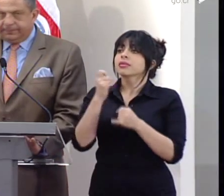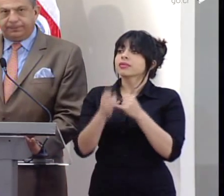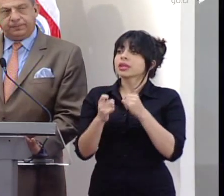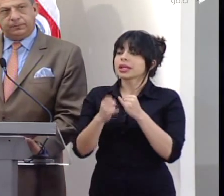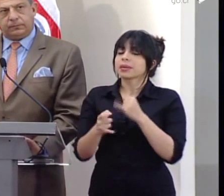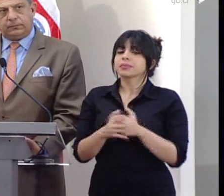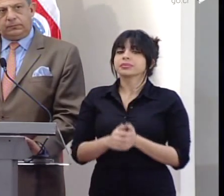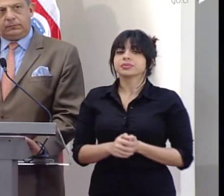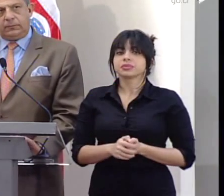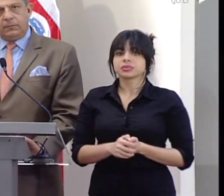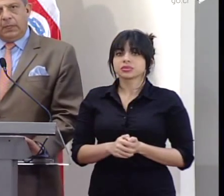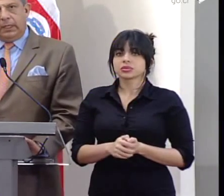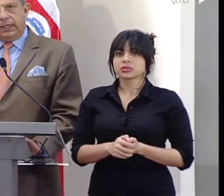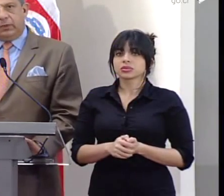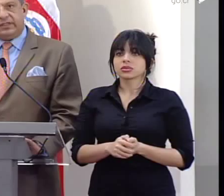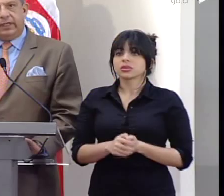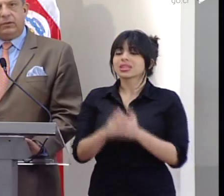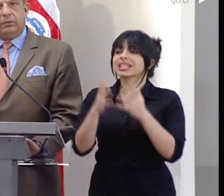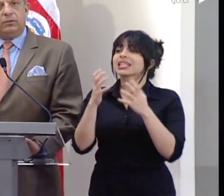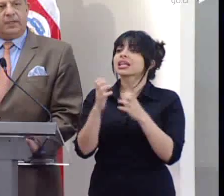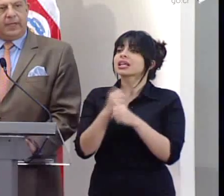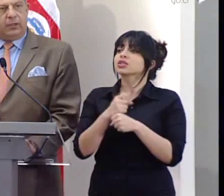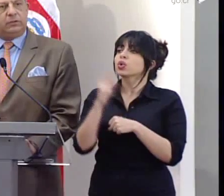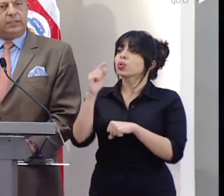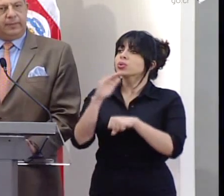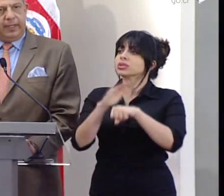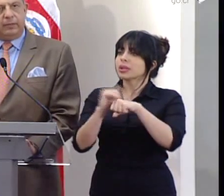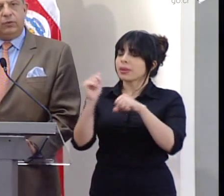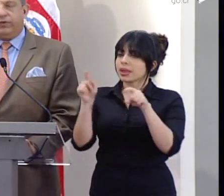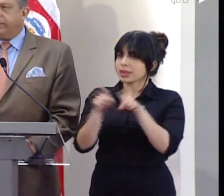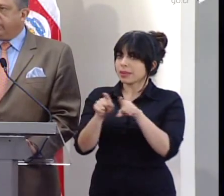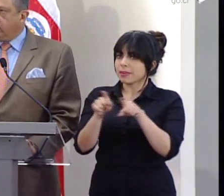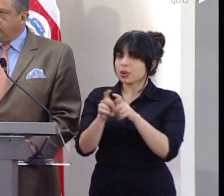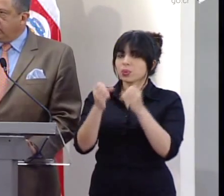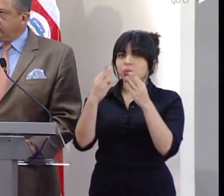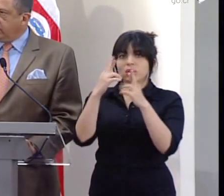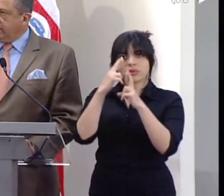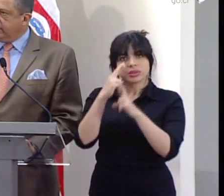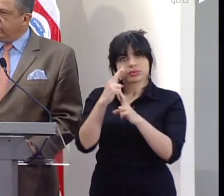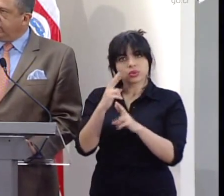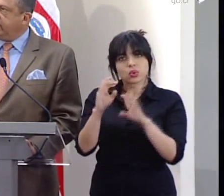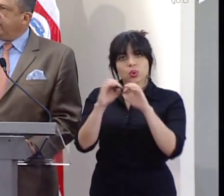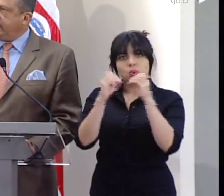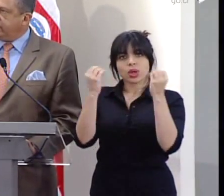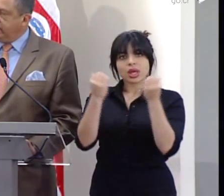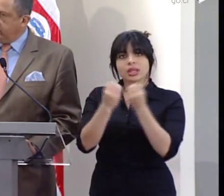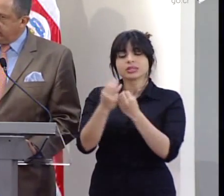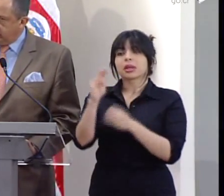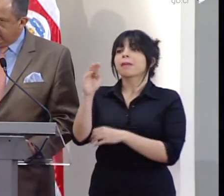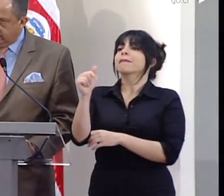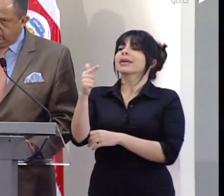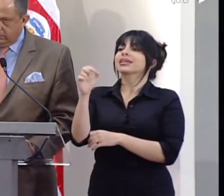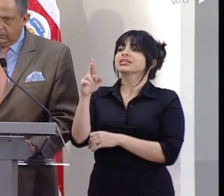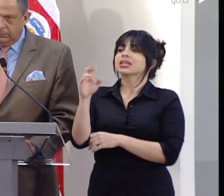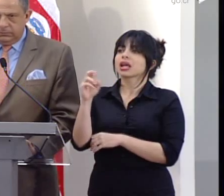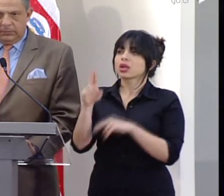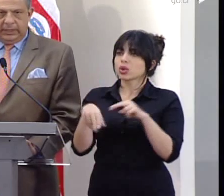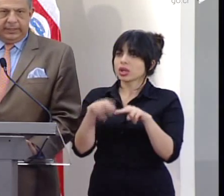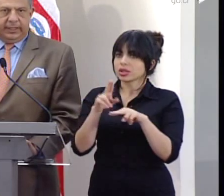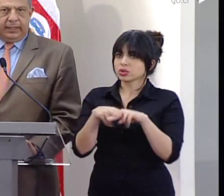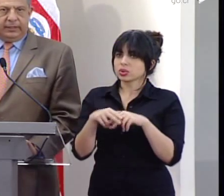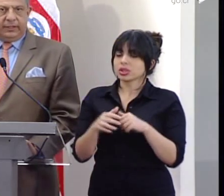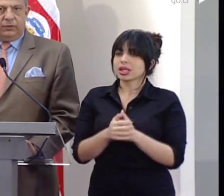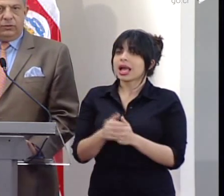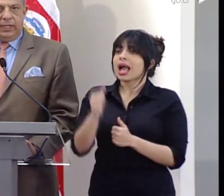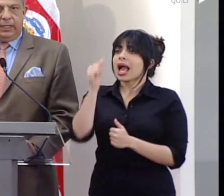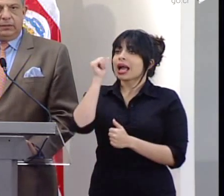finalmente, quiero hacer un llamado también muy respetuoso a las organizaciones del Magisterio Nacional, que